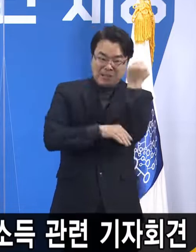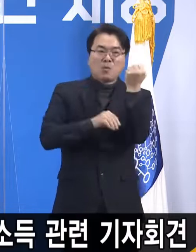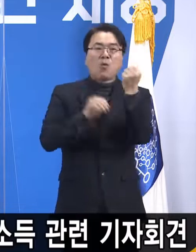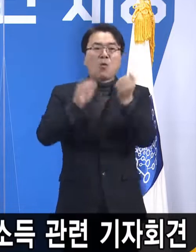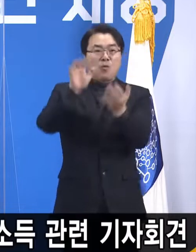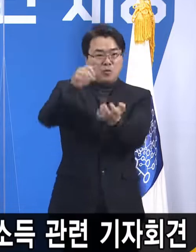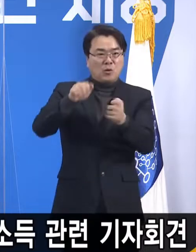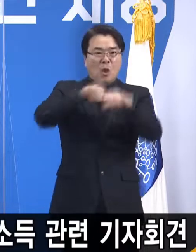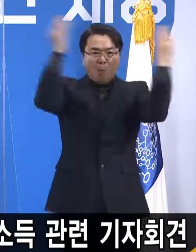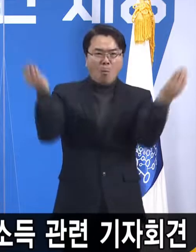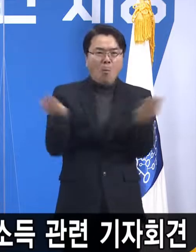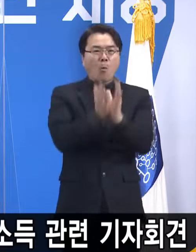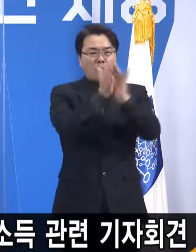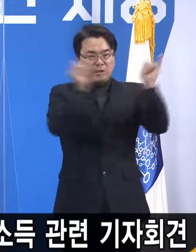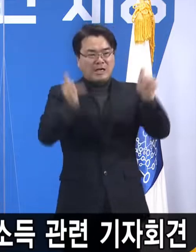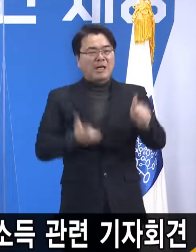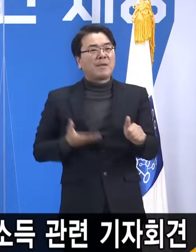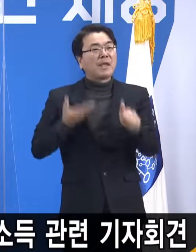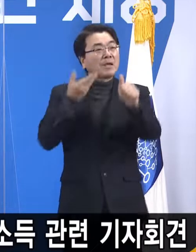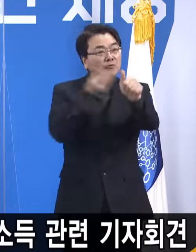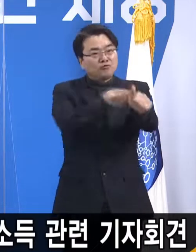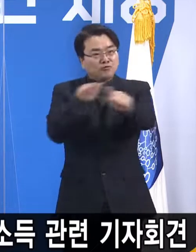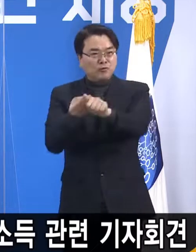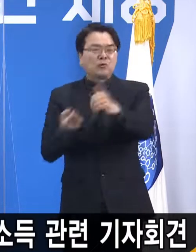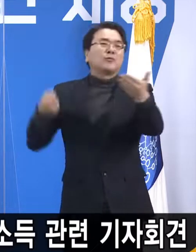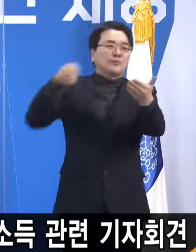도민에게 지급하기로 결정했습니다.